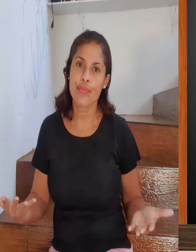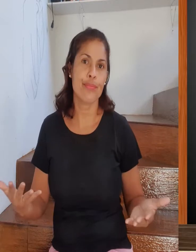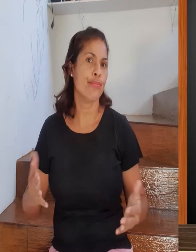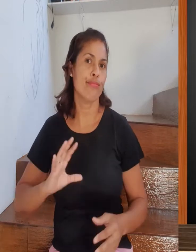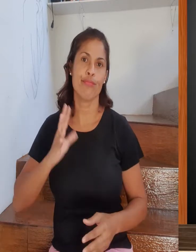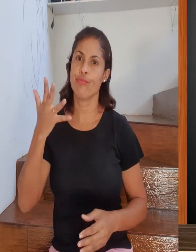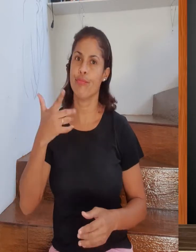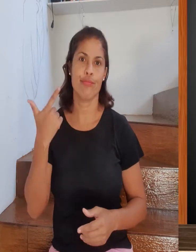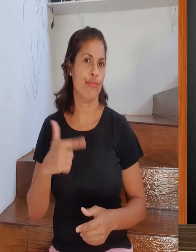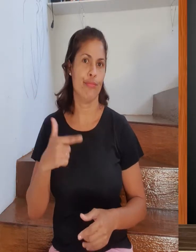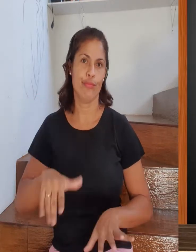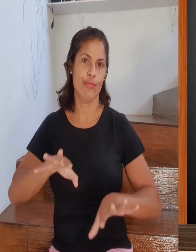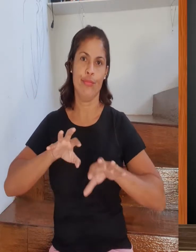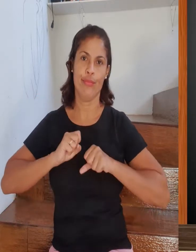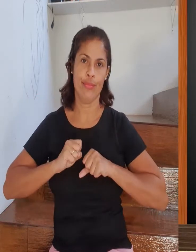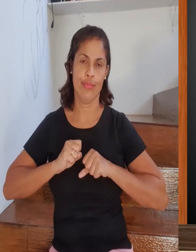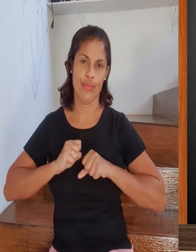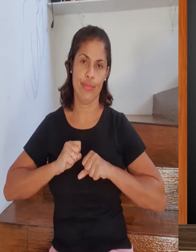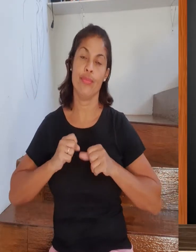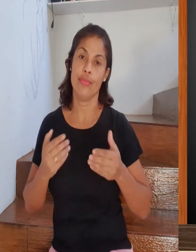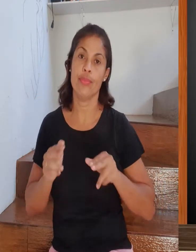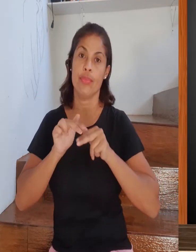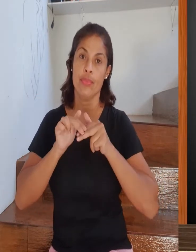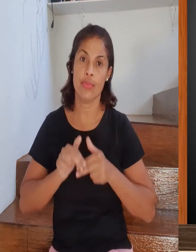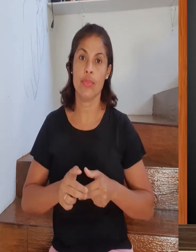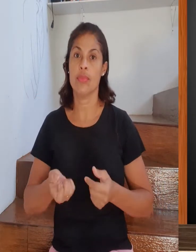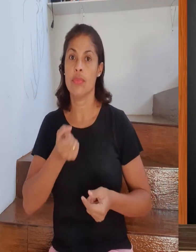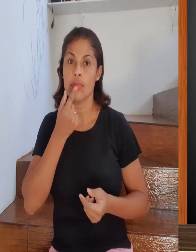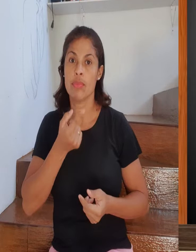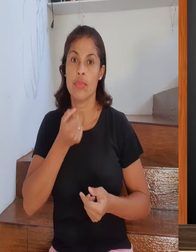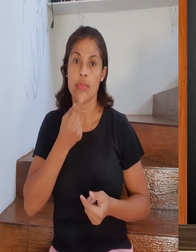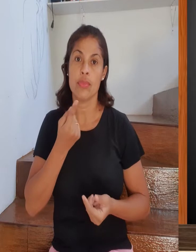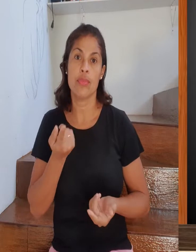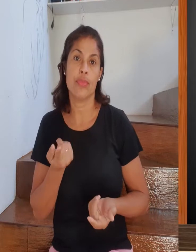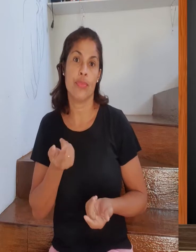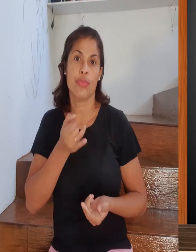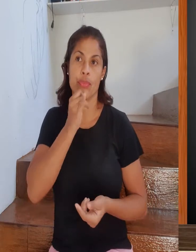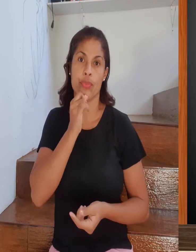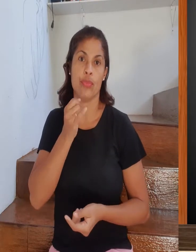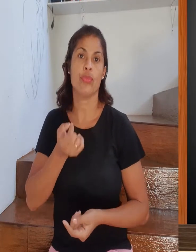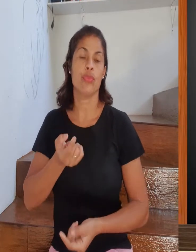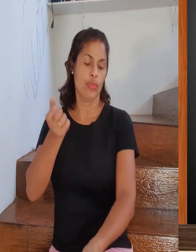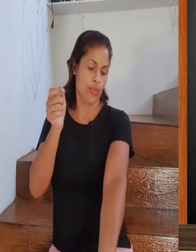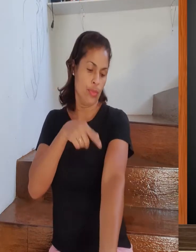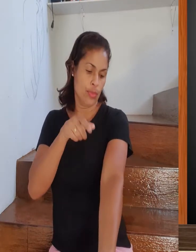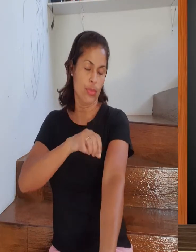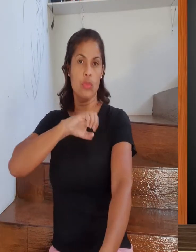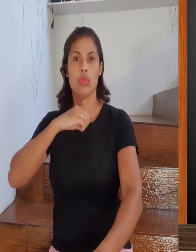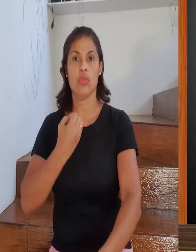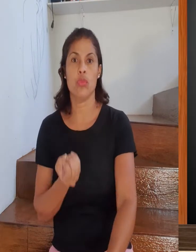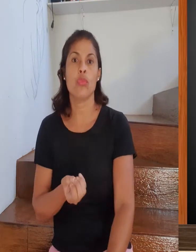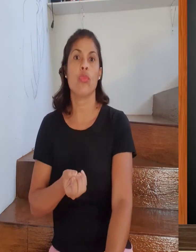não podemos falar que houve absorção. Desta forma, medicamentos administrados por via intravenosa